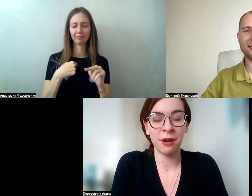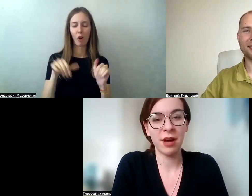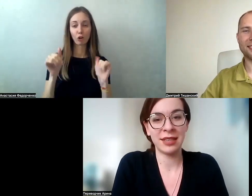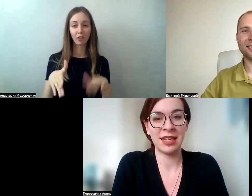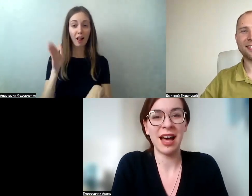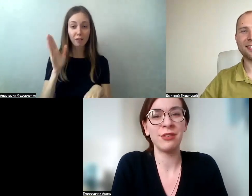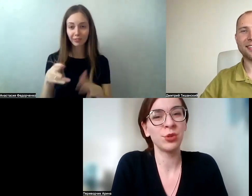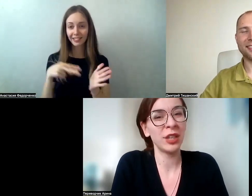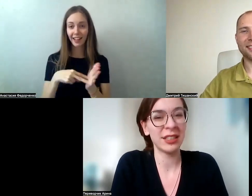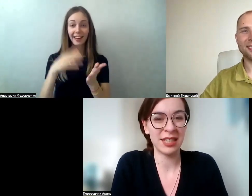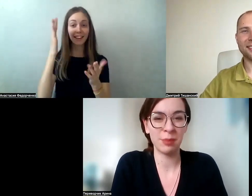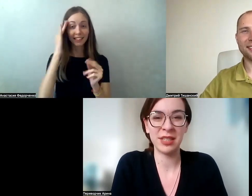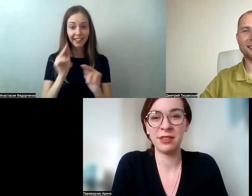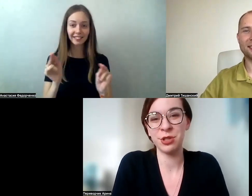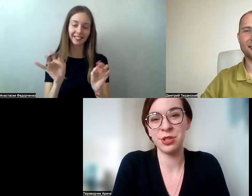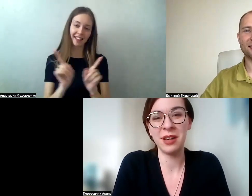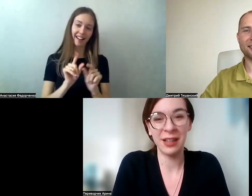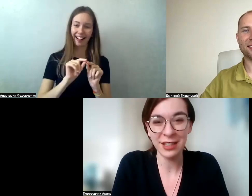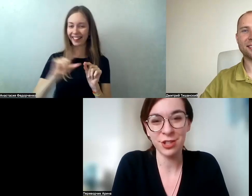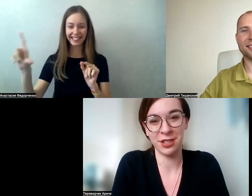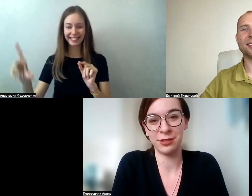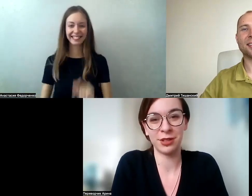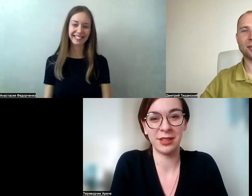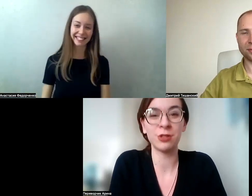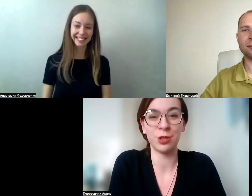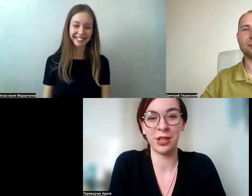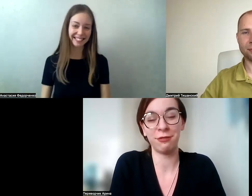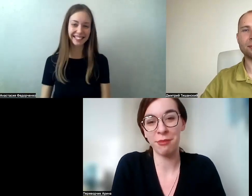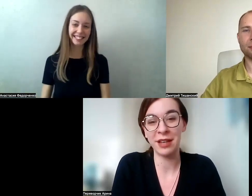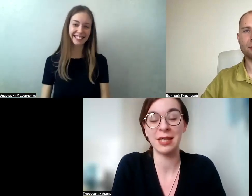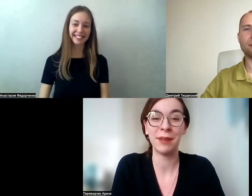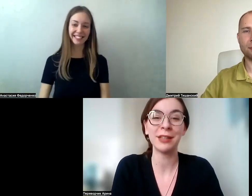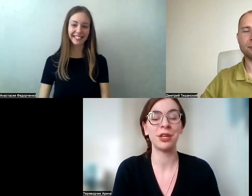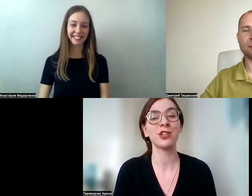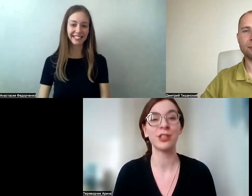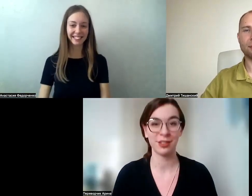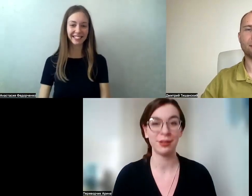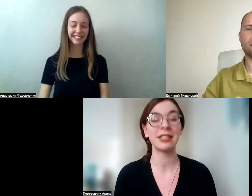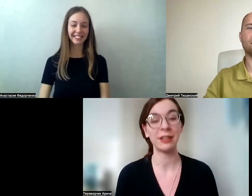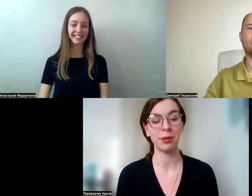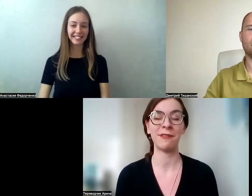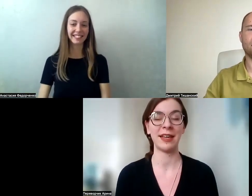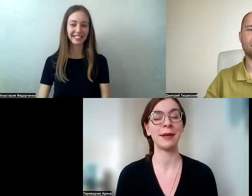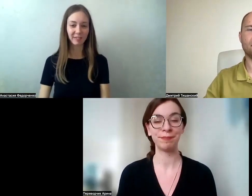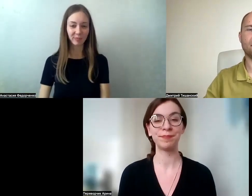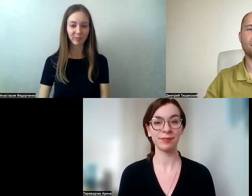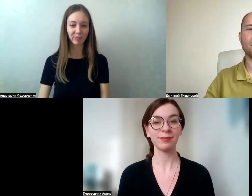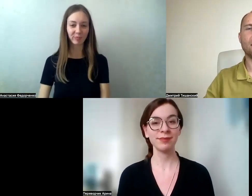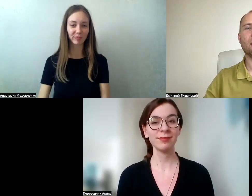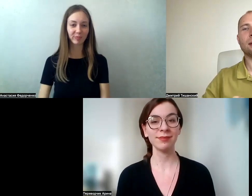ценная информация. А ведь у глухих на самом деле очень ограниченные вот источники информации. Поэтому я решила развиваться в этом